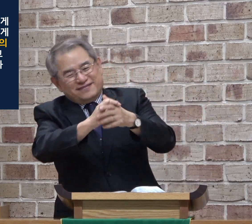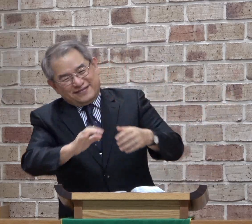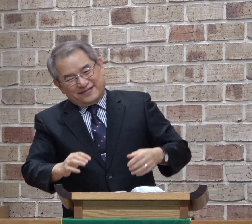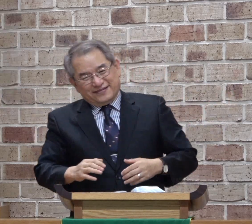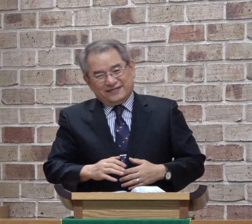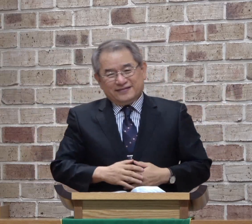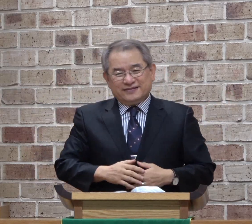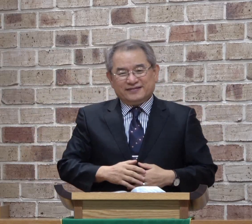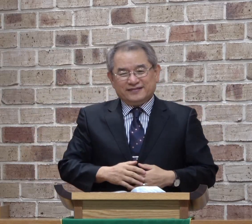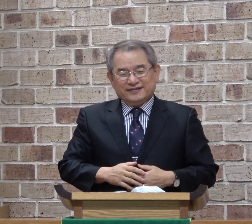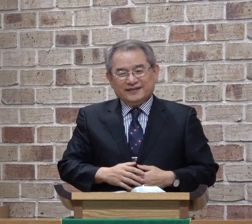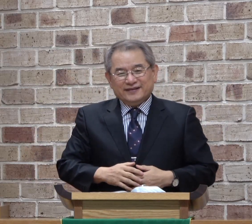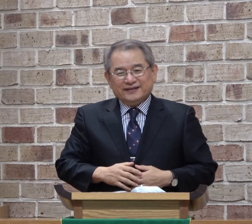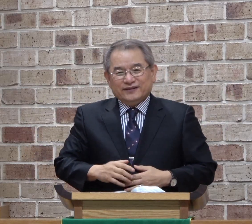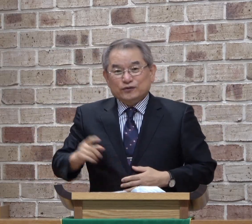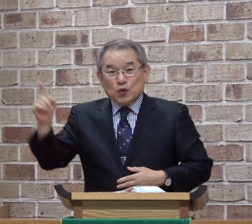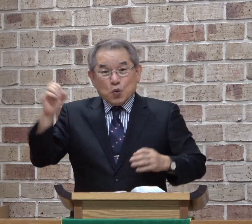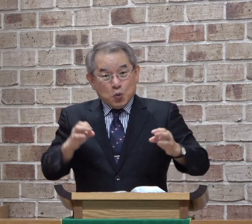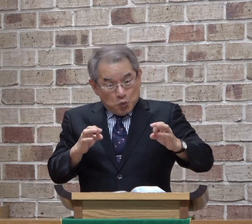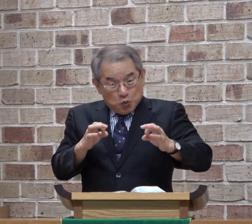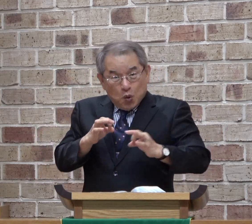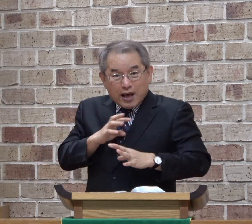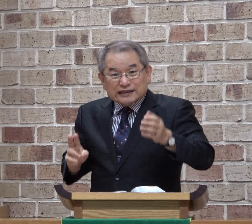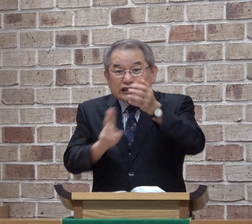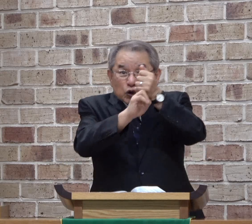발과 발목에 곧 힘을 얻고. 아멘.